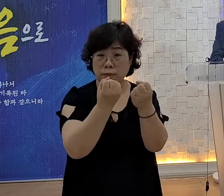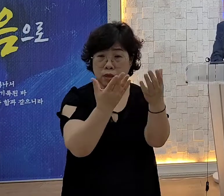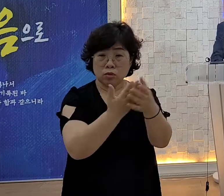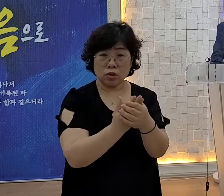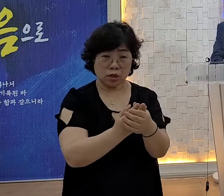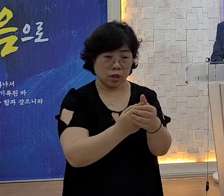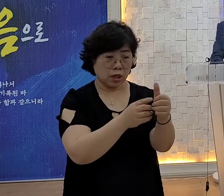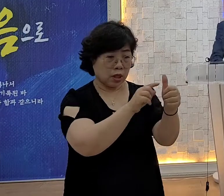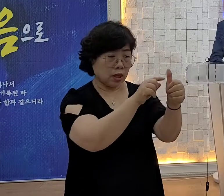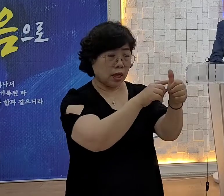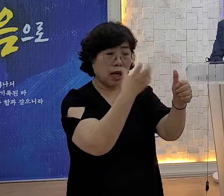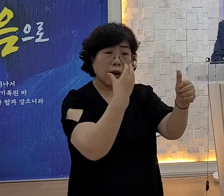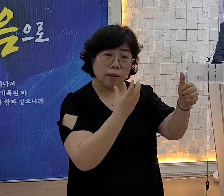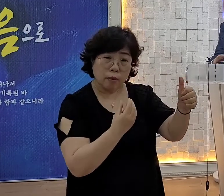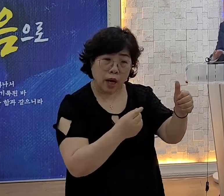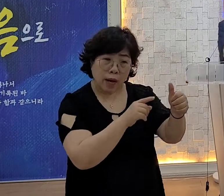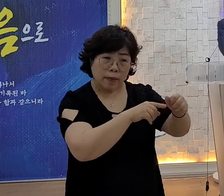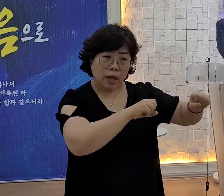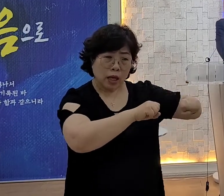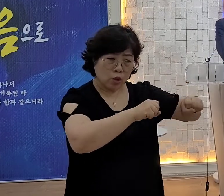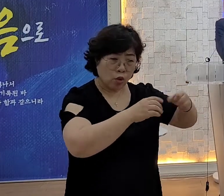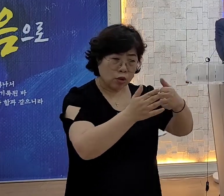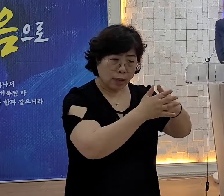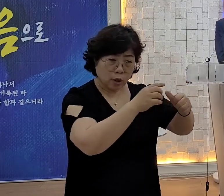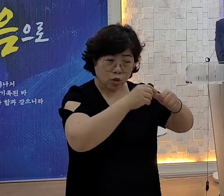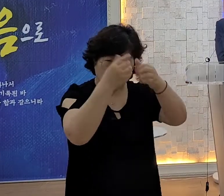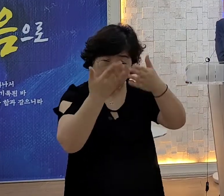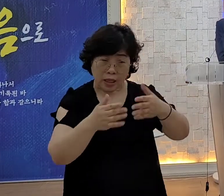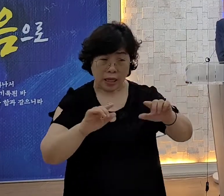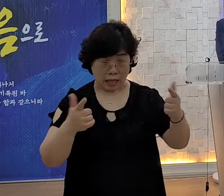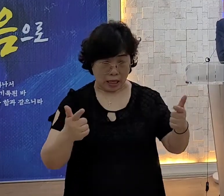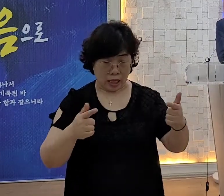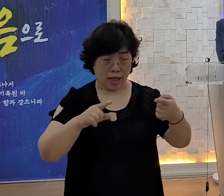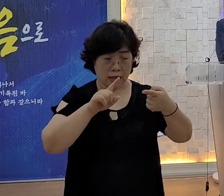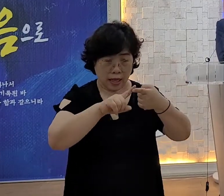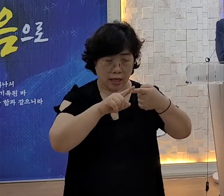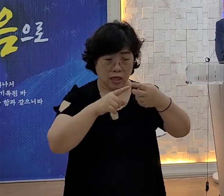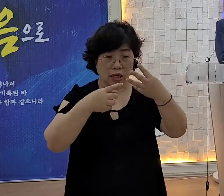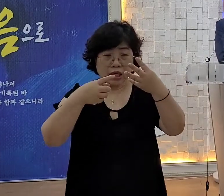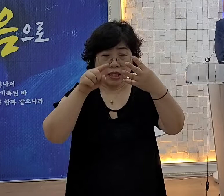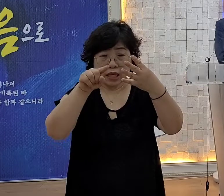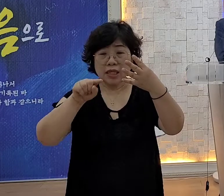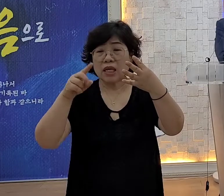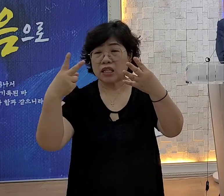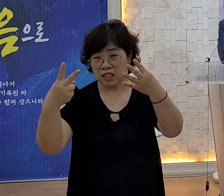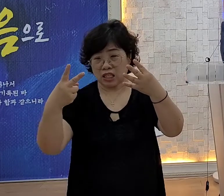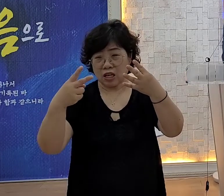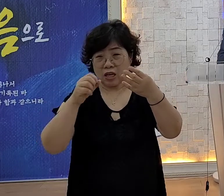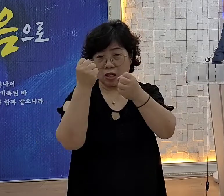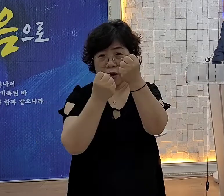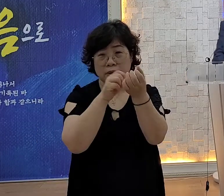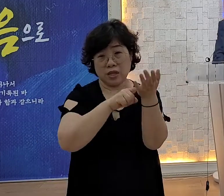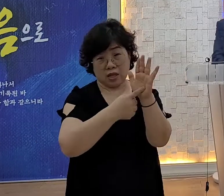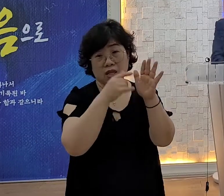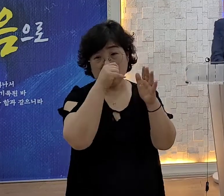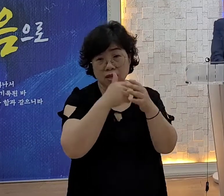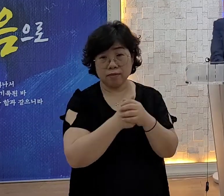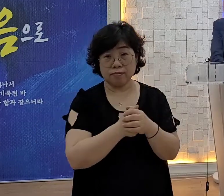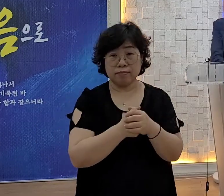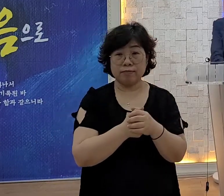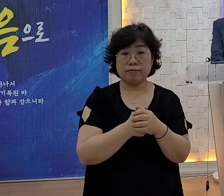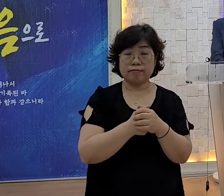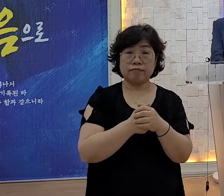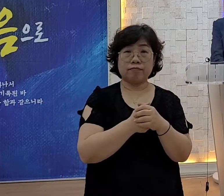뭘 해서 구원받은 줄 알았는데 아니라는 거예요. 왜 아니냐? 자, 2절에서 부연 설명하기를 만일